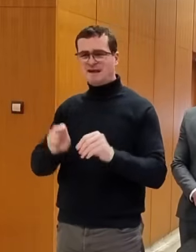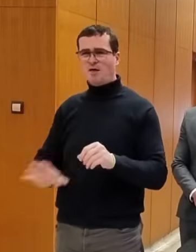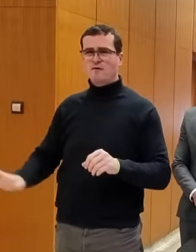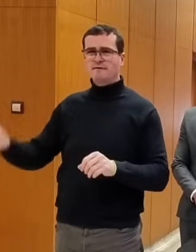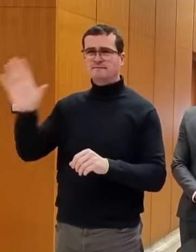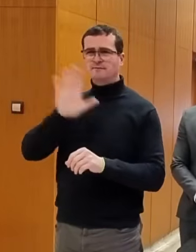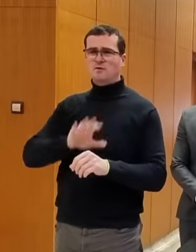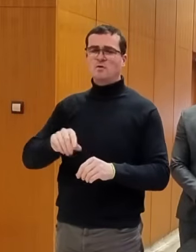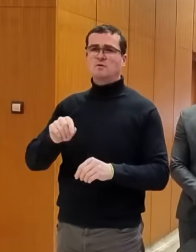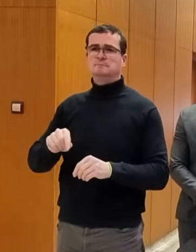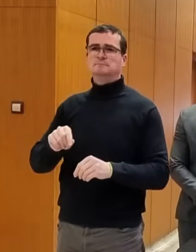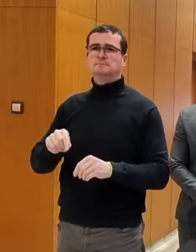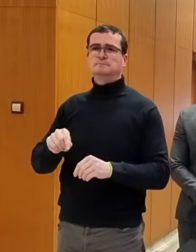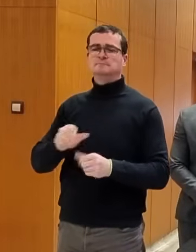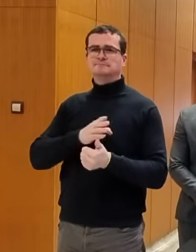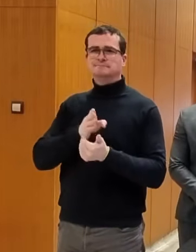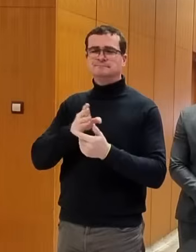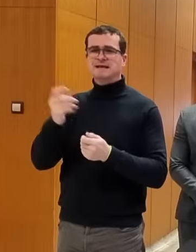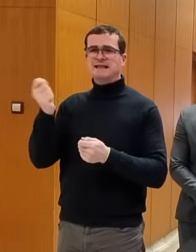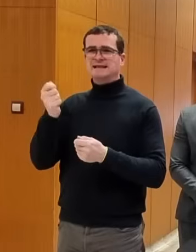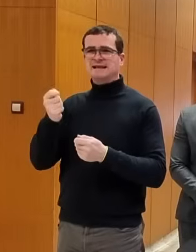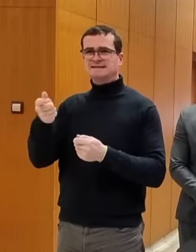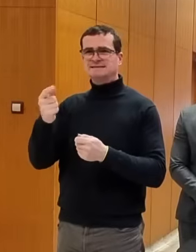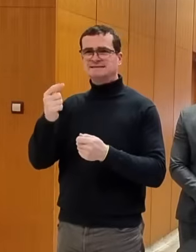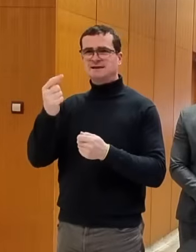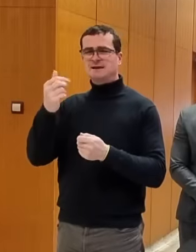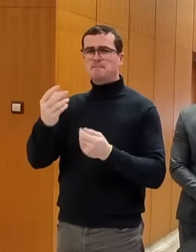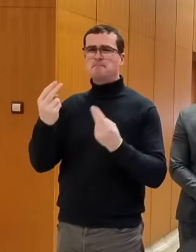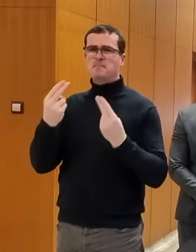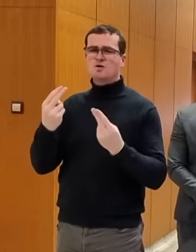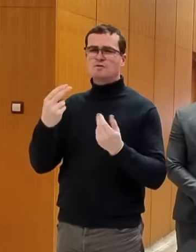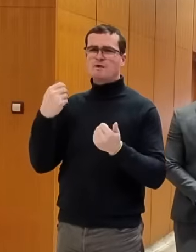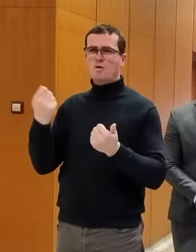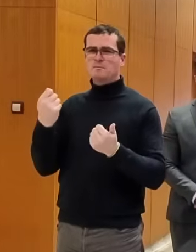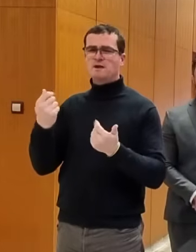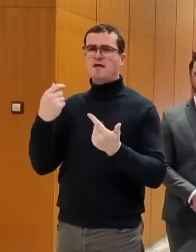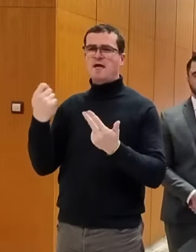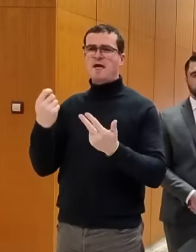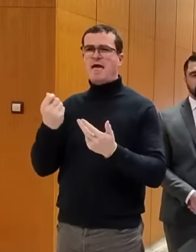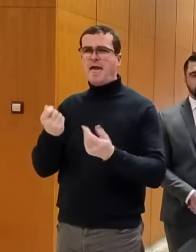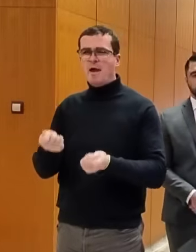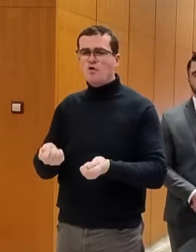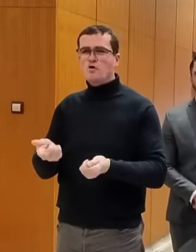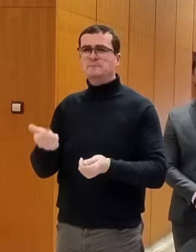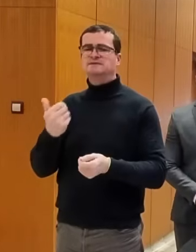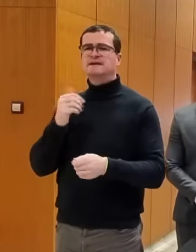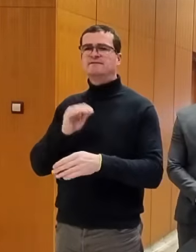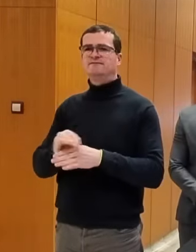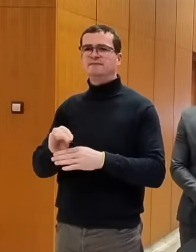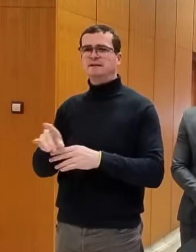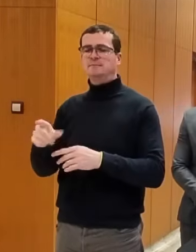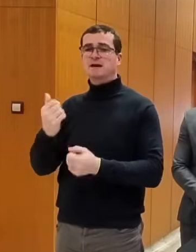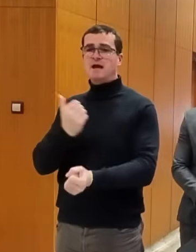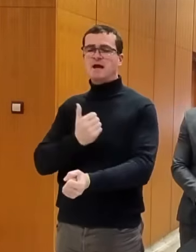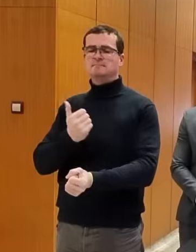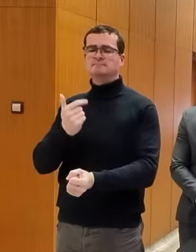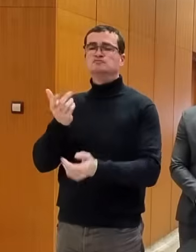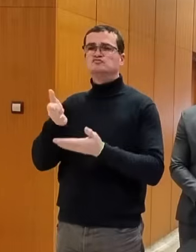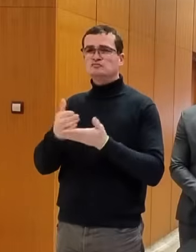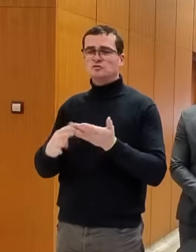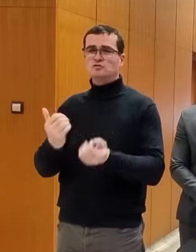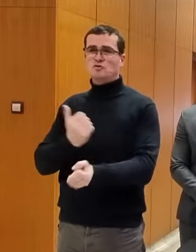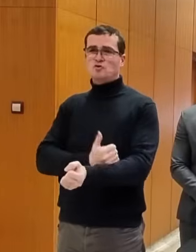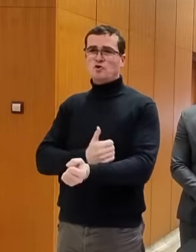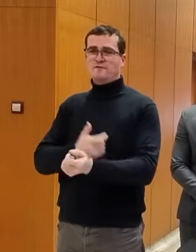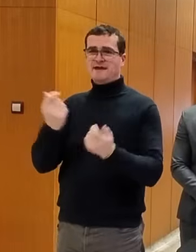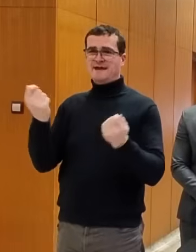do všetkých trestných sadzieb v rámci majetkovej, hospodárskej, ekonomickej trestnej činnosti s výnimkou čiastočne